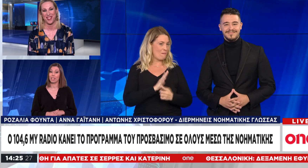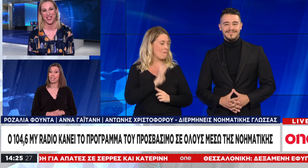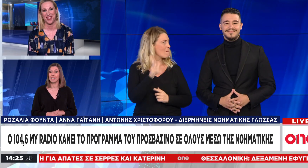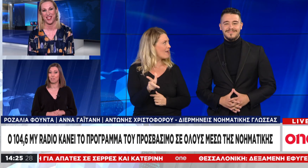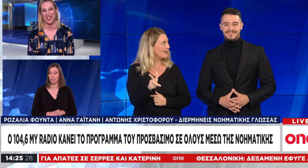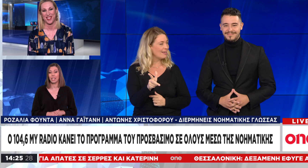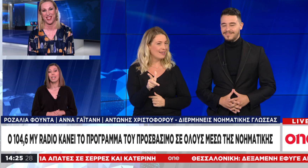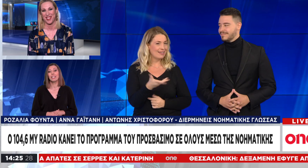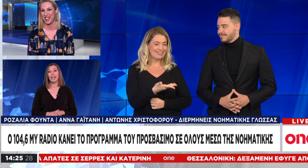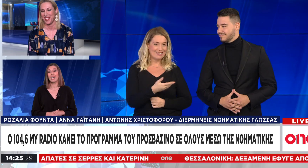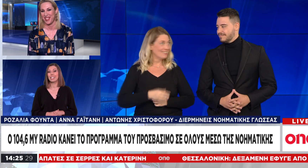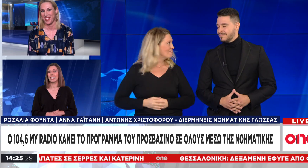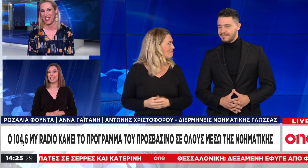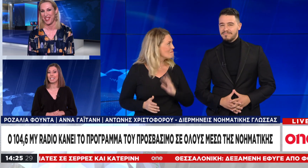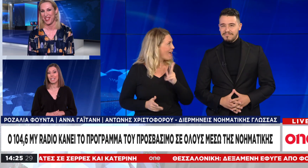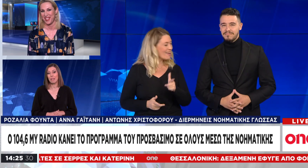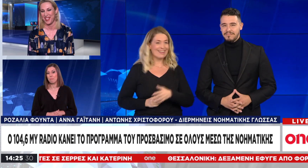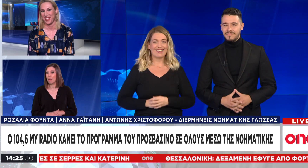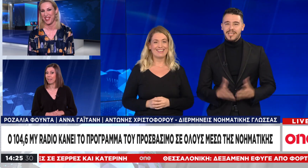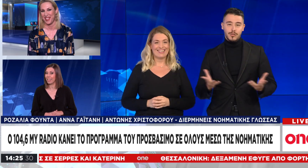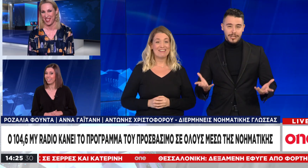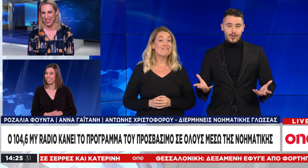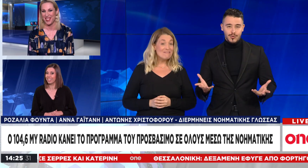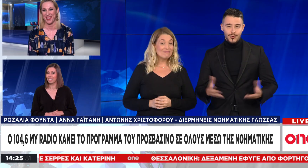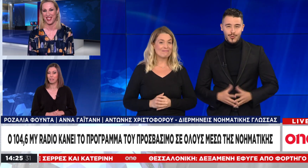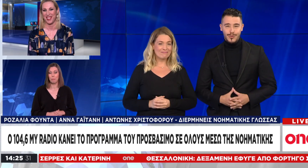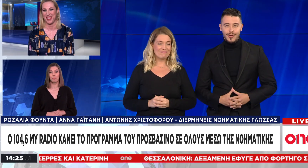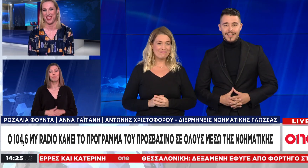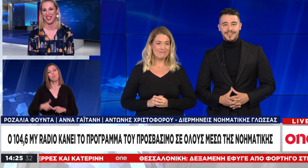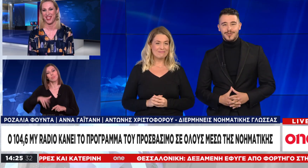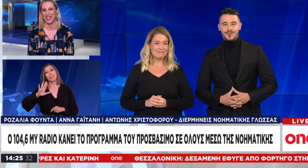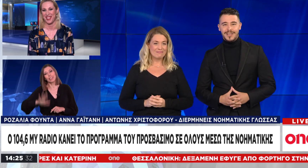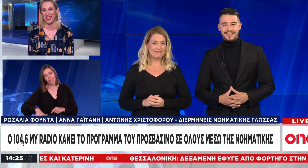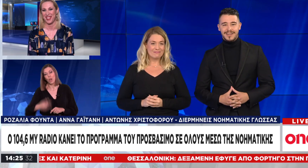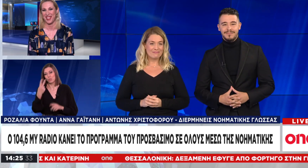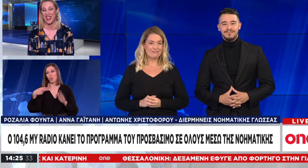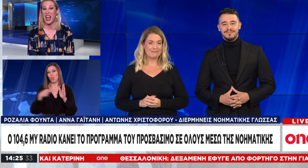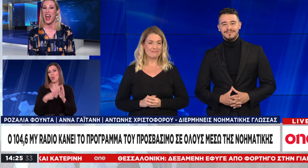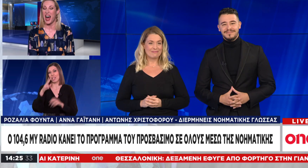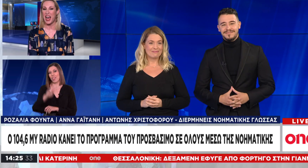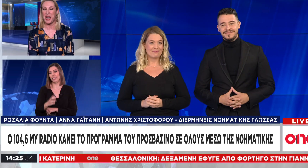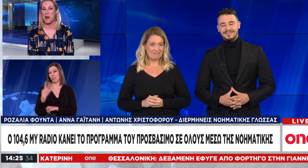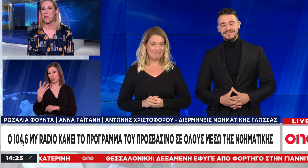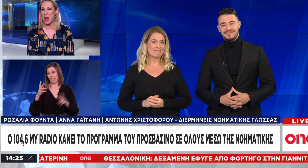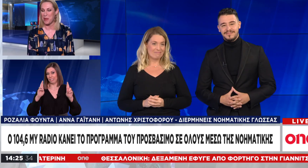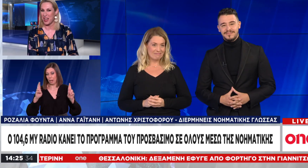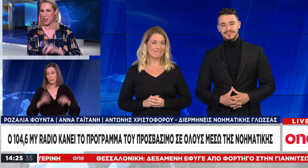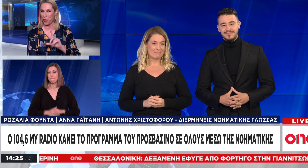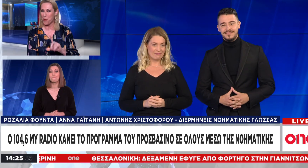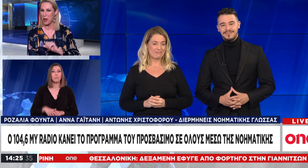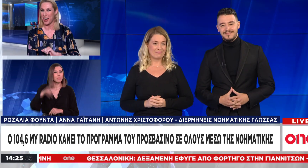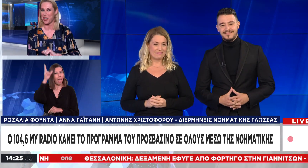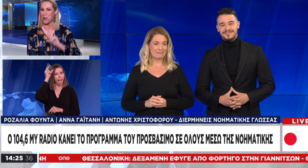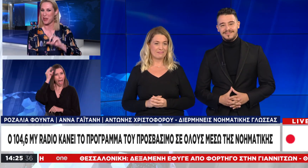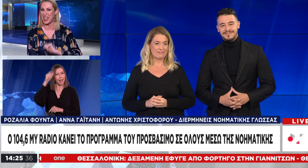η δράση αυτή να συνεχιστεί μέχρι και το τέλος του 2024 άννα πάμε να σε